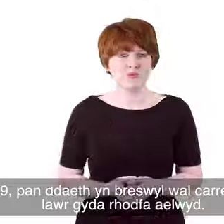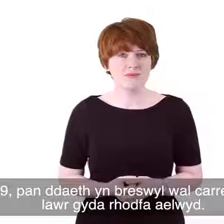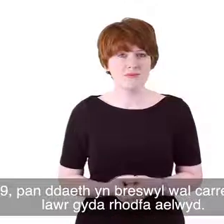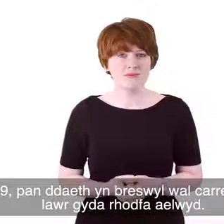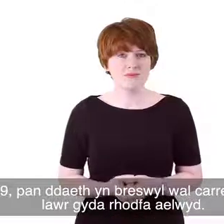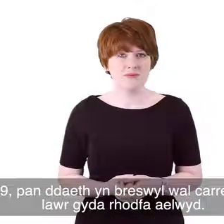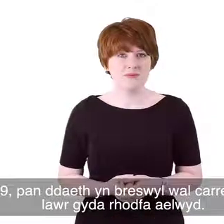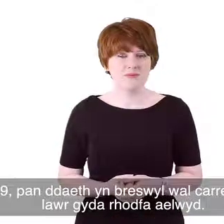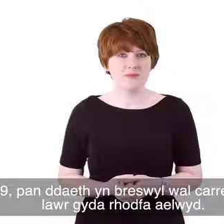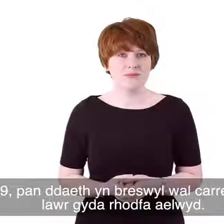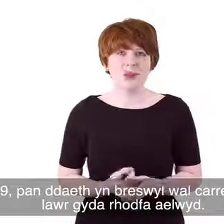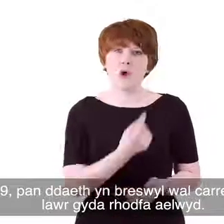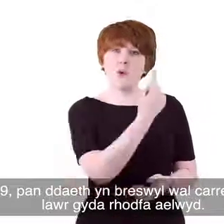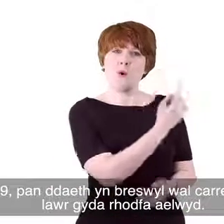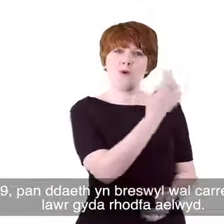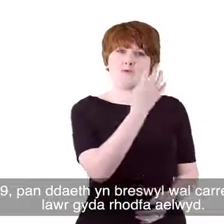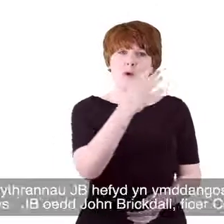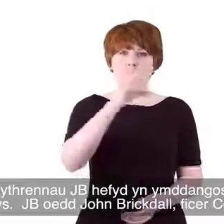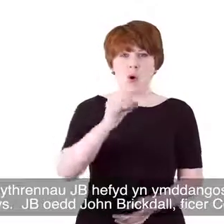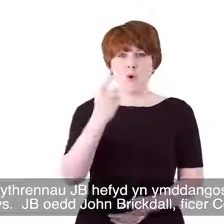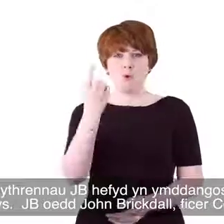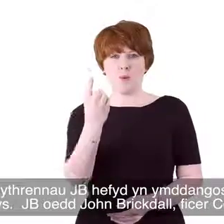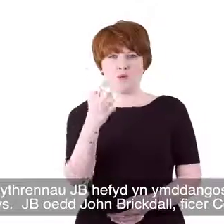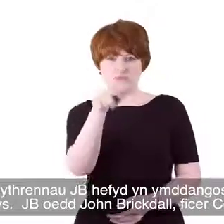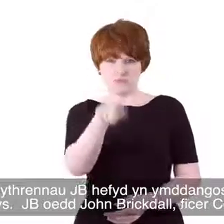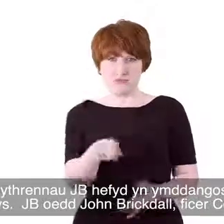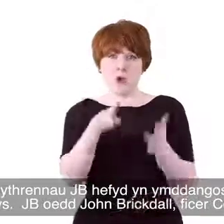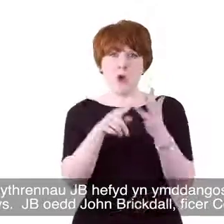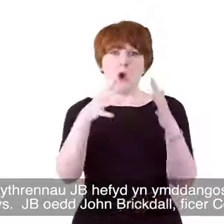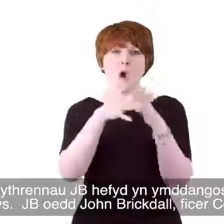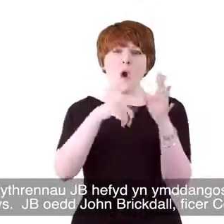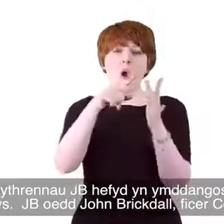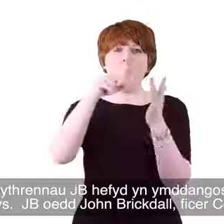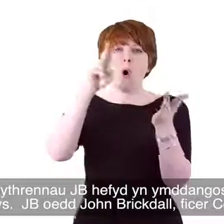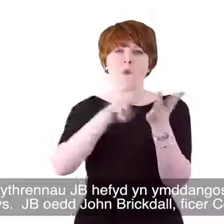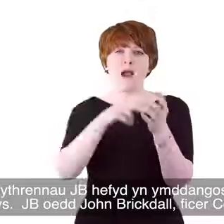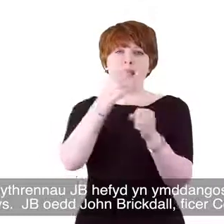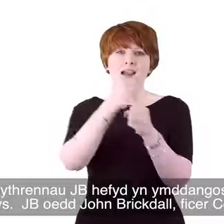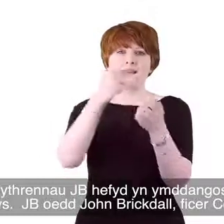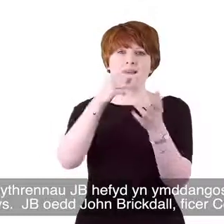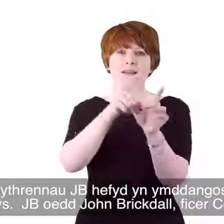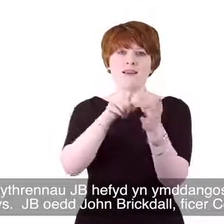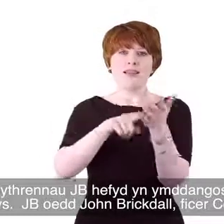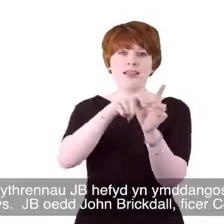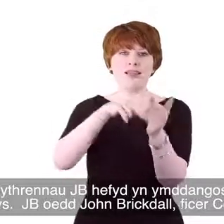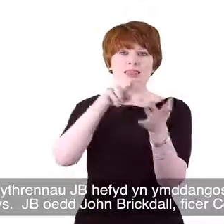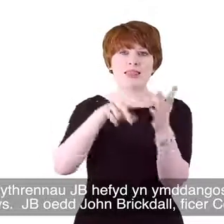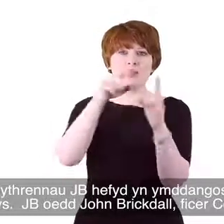ar ddau lawr gyda rhoddfa aelwyd. Mae'r llythyrennau JB yn hefyd ymddangos uwch ben y drws. JB